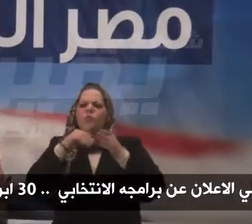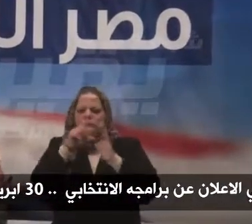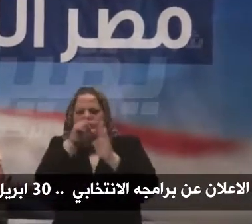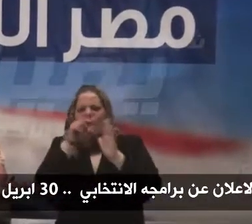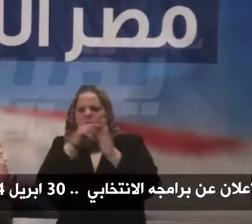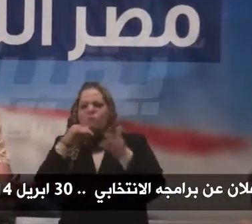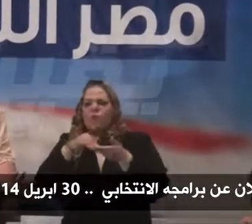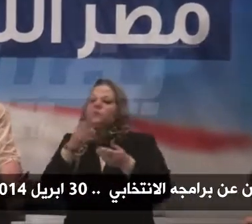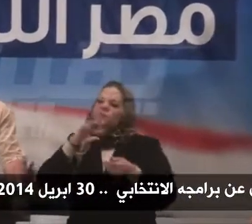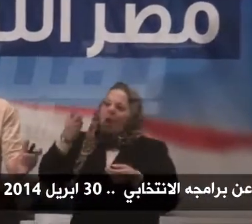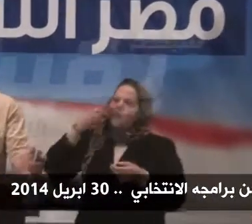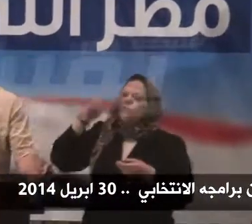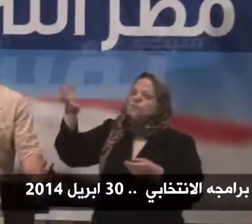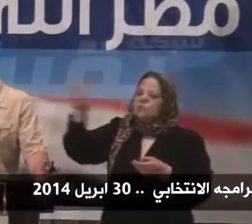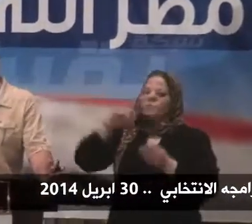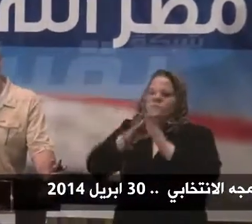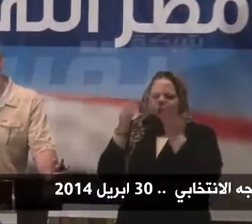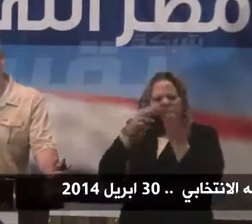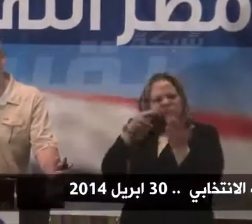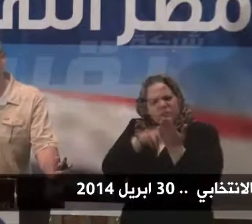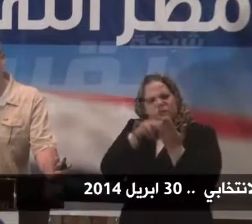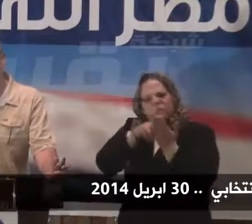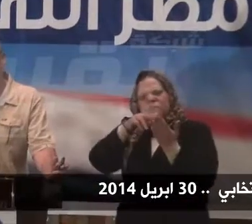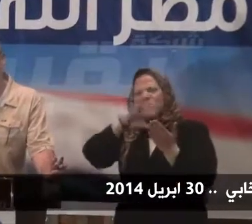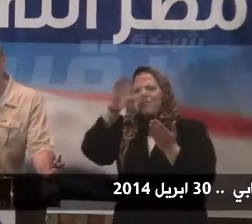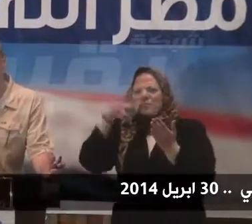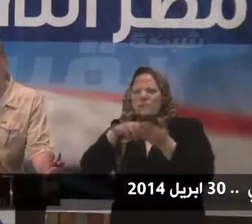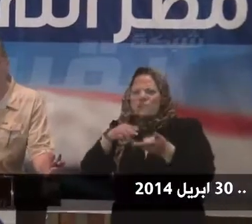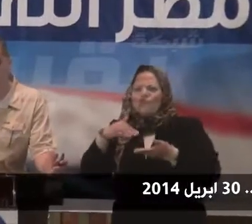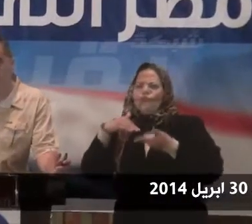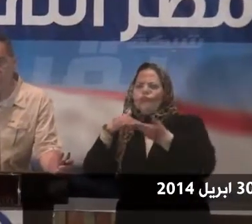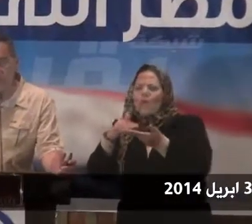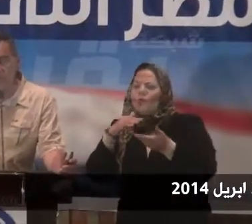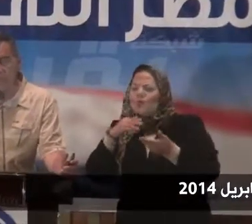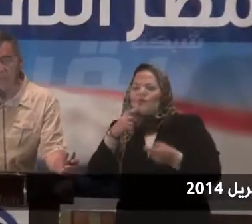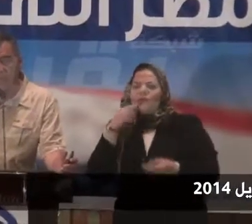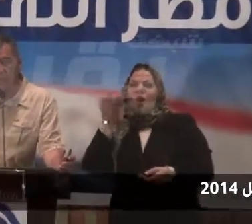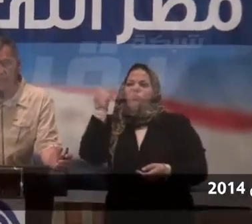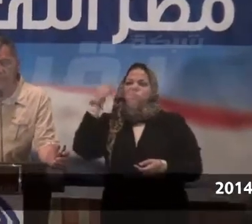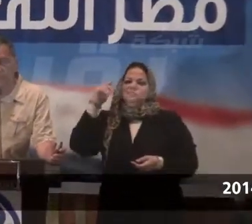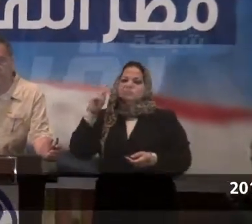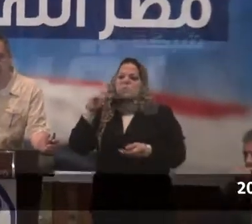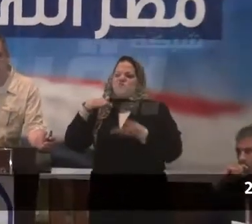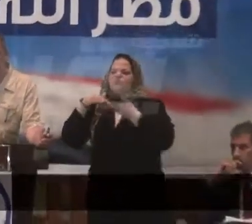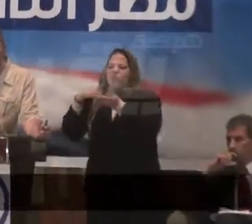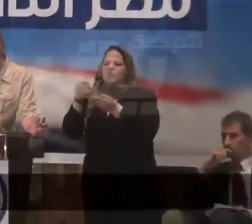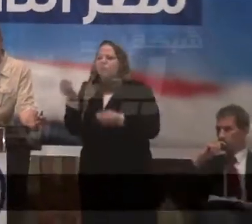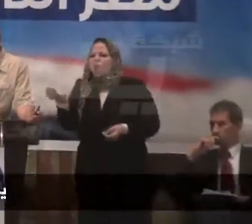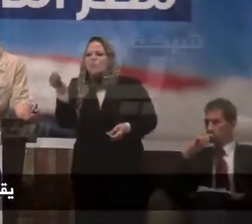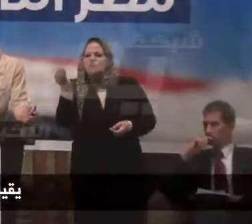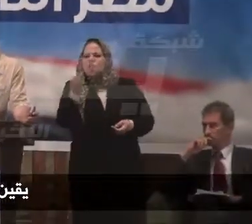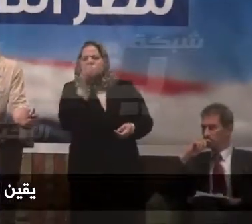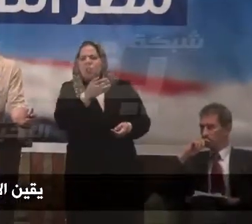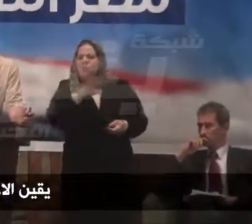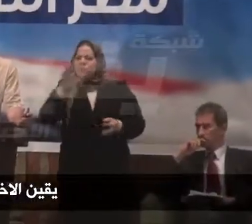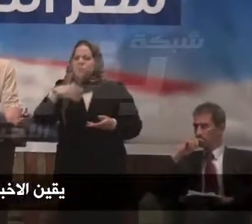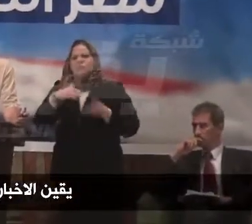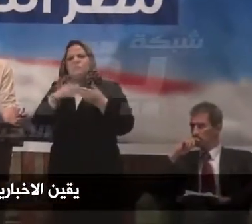برنامج الاخرين اعلنوا عنه يعتمد على التسول من الامارات